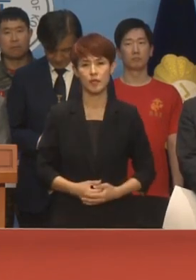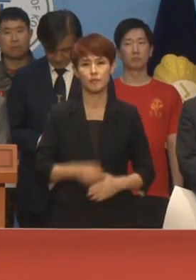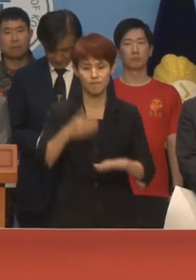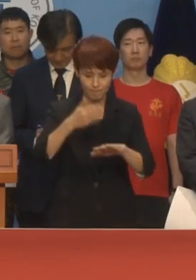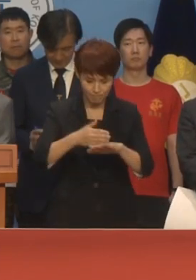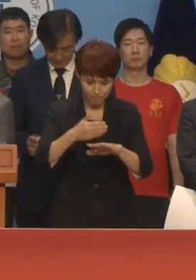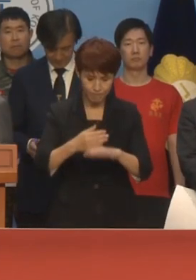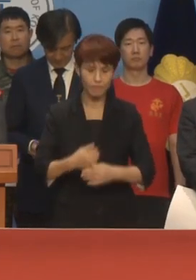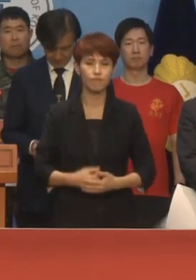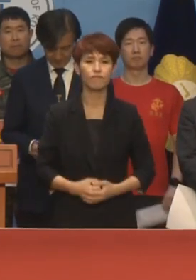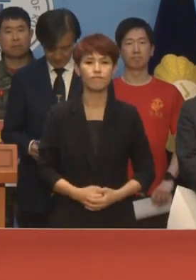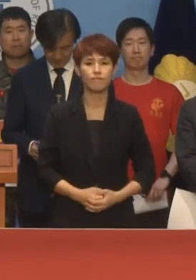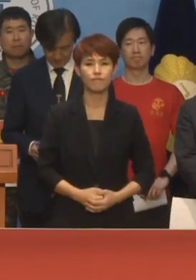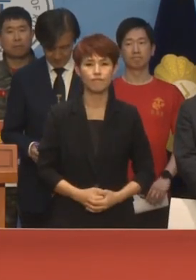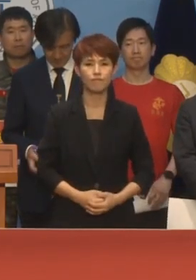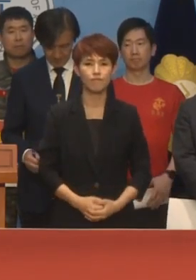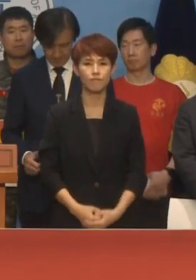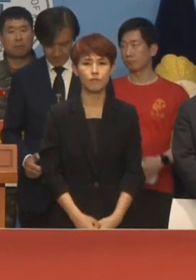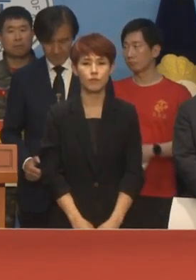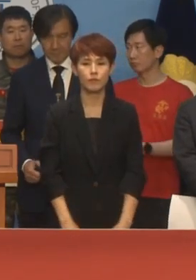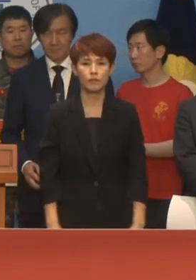고맙습니다.